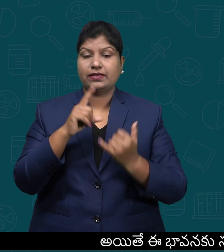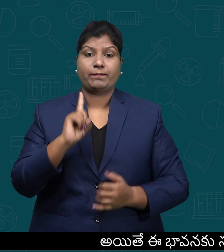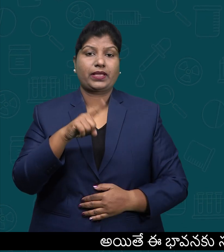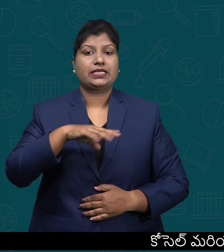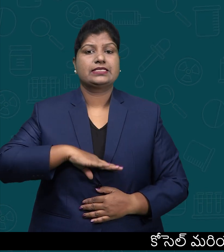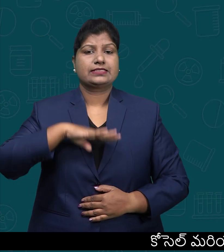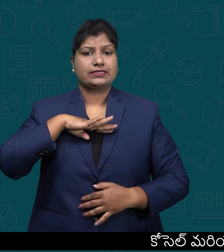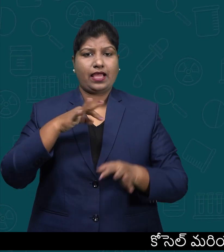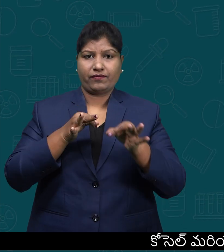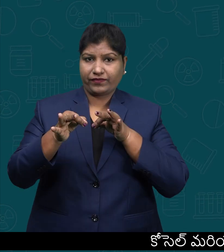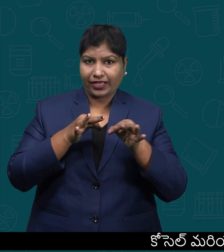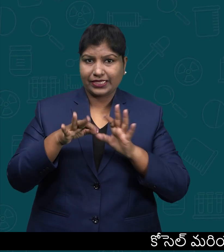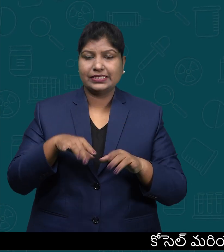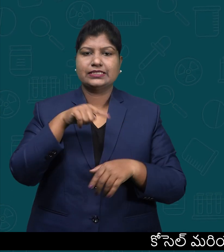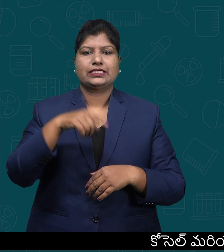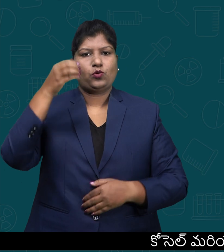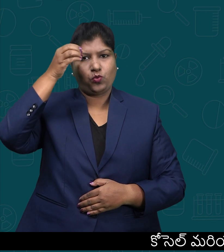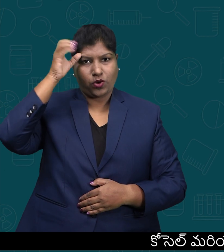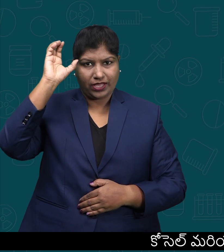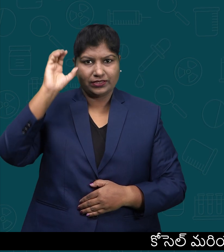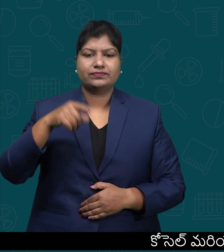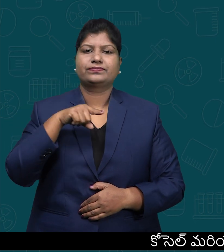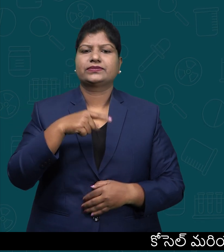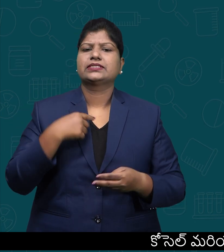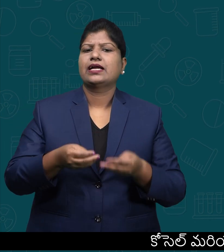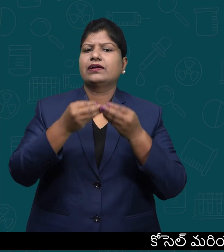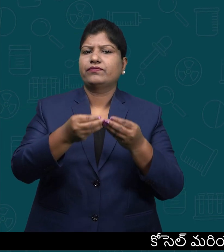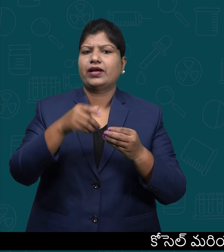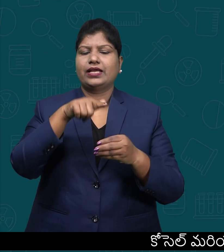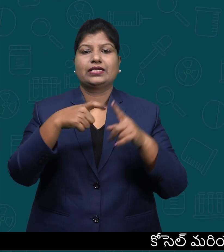1916లో కోసెల్ మరియు లూయిస్ అందించారు.